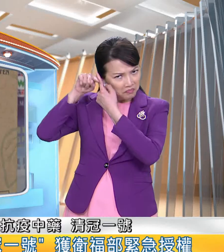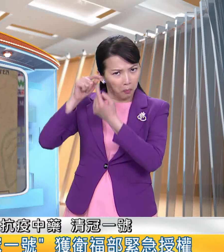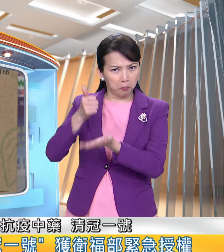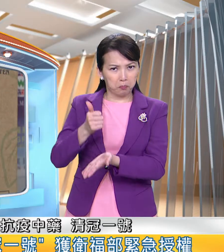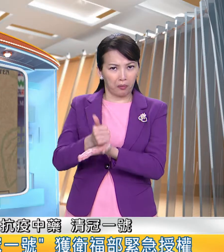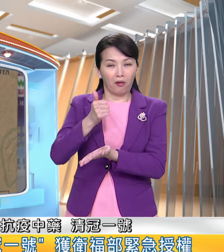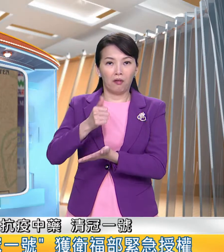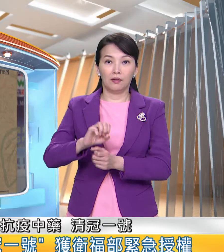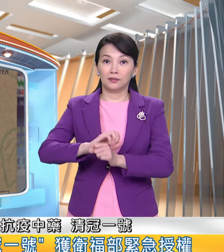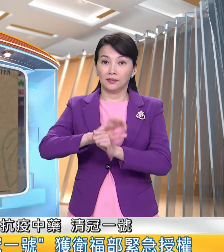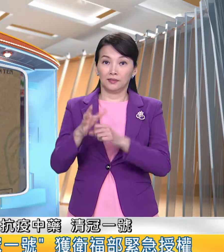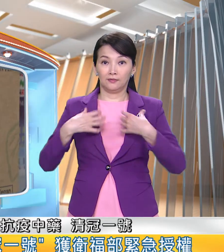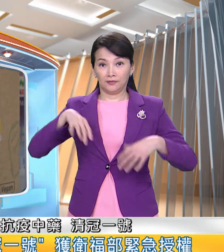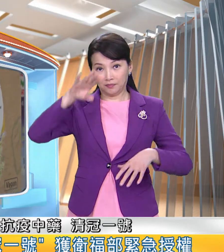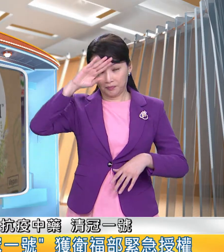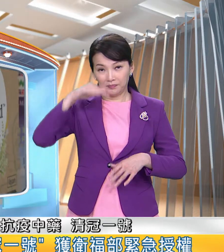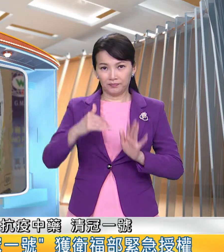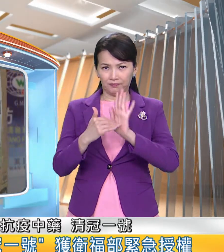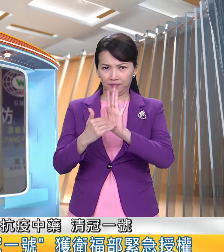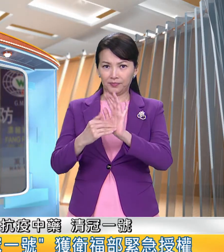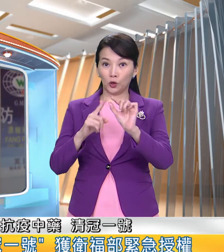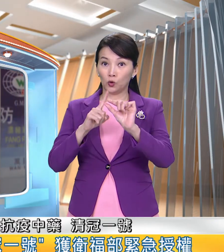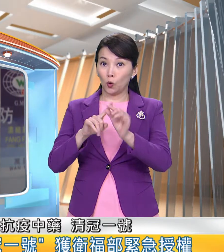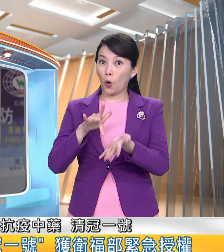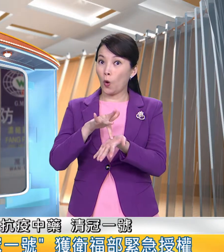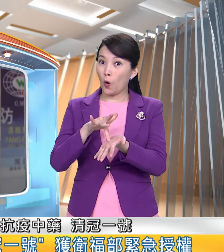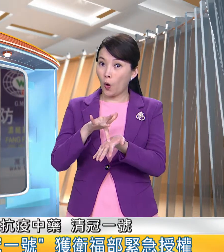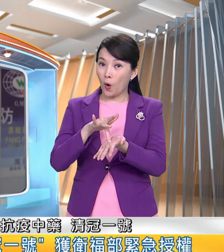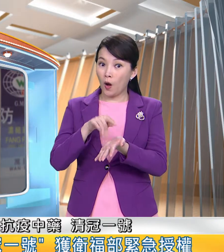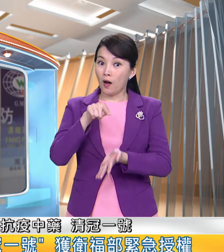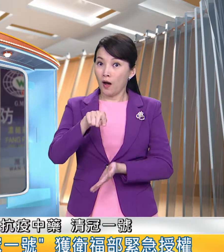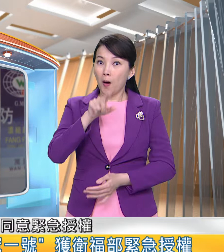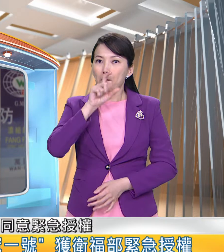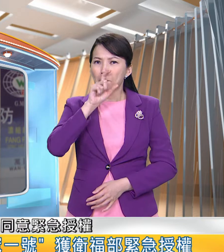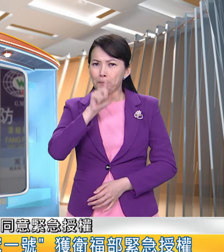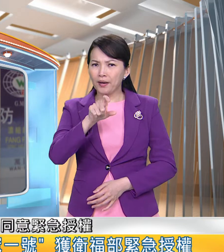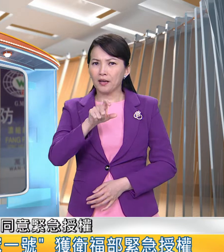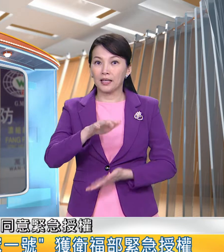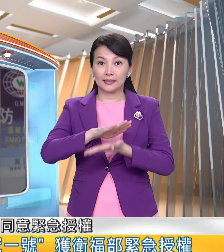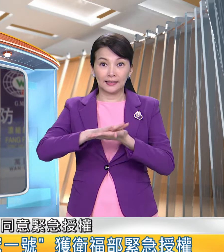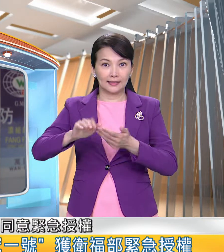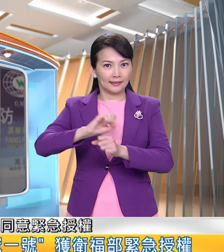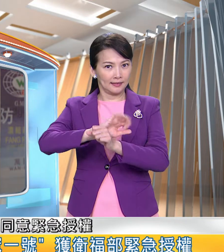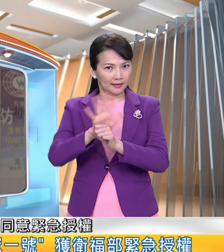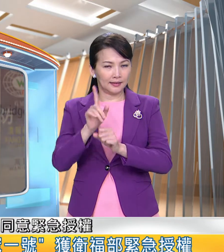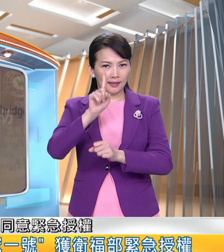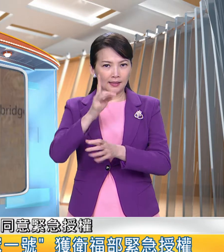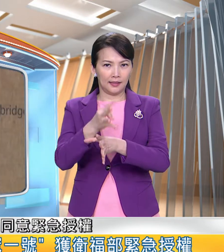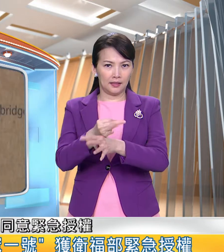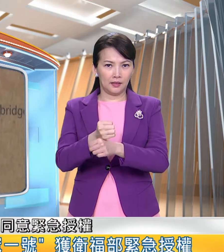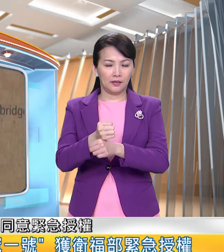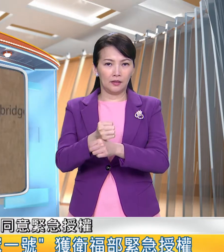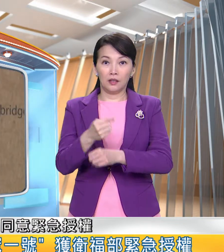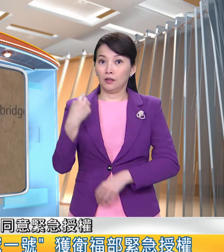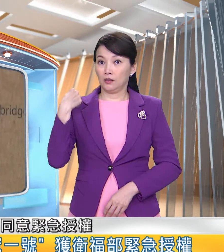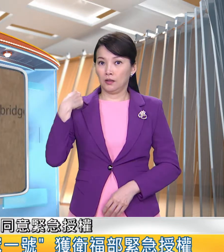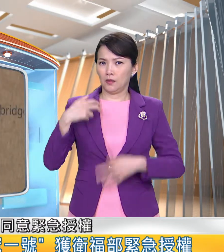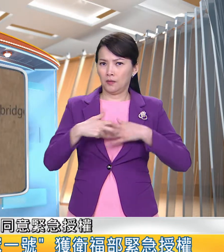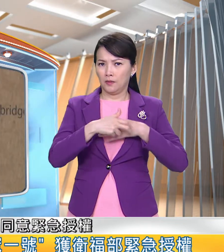由国内所研发的抗疫中药清冠一号，卫福部昨天宣布同意紧急